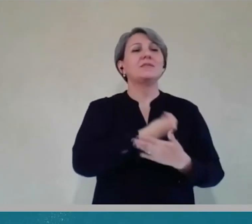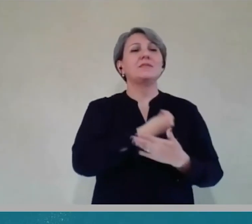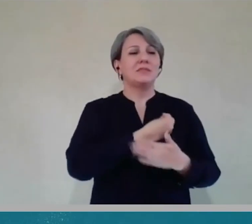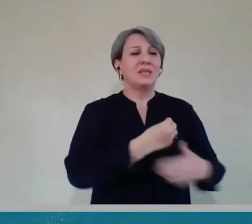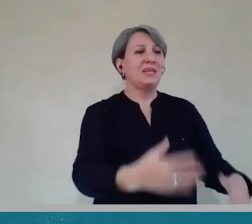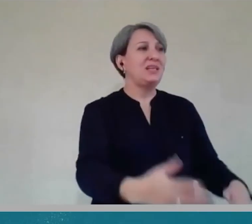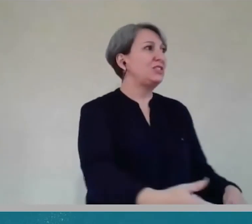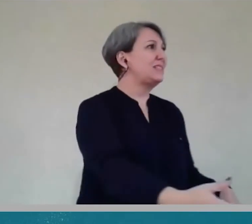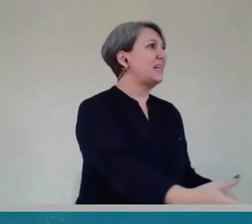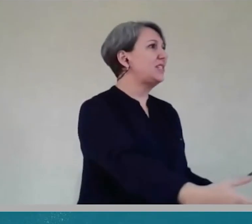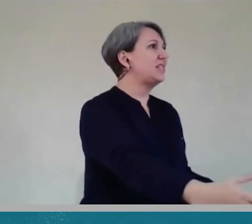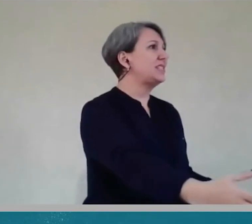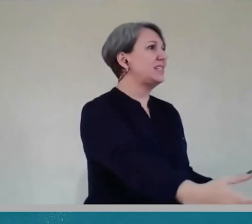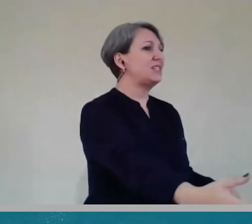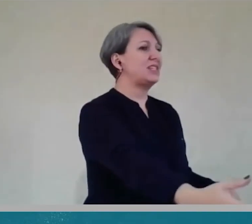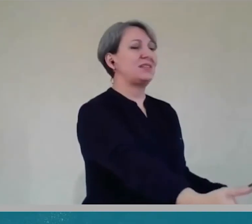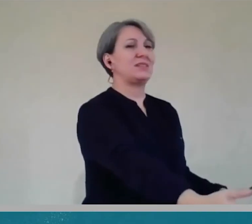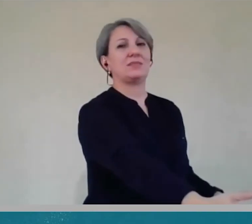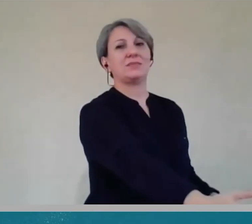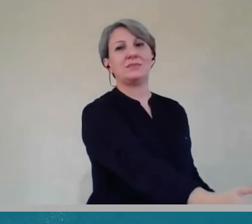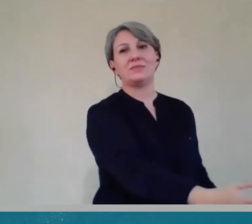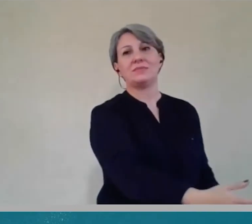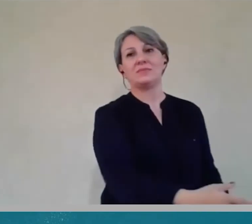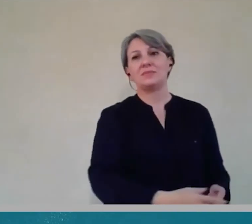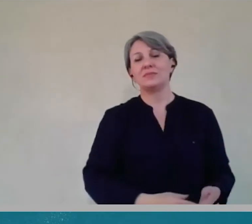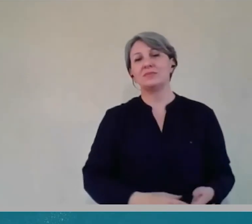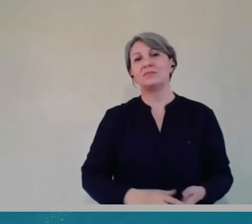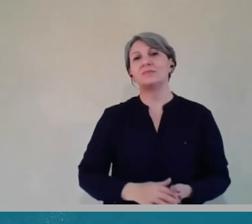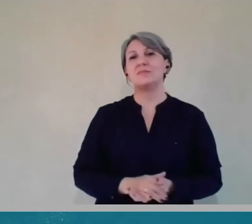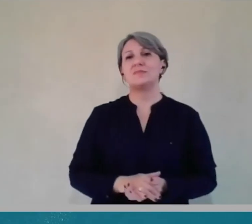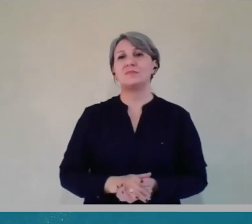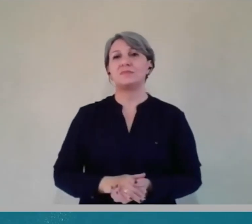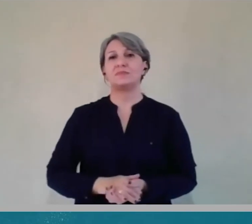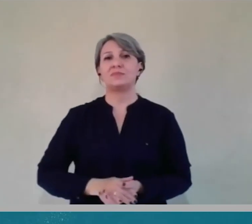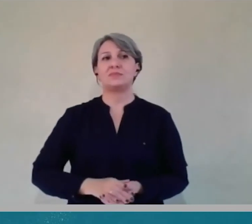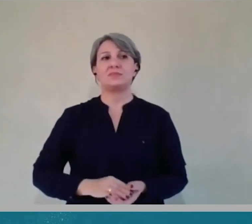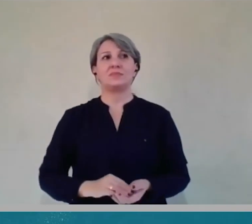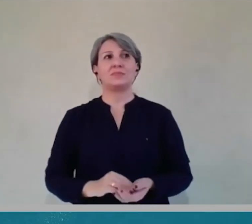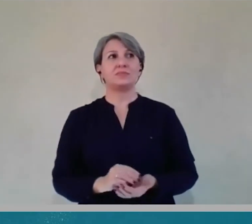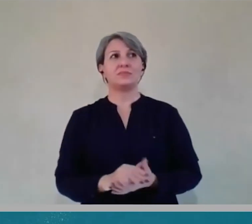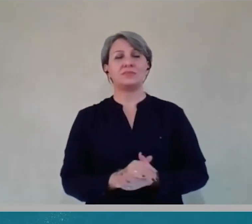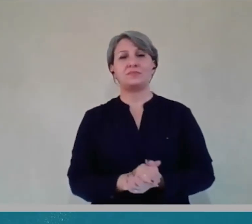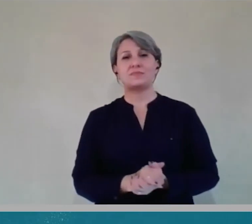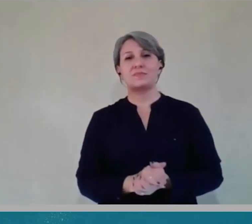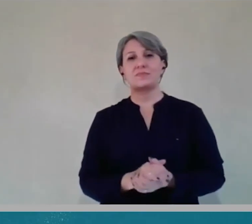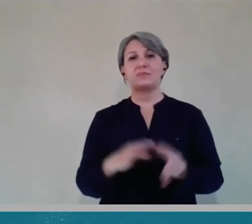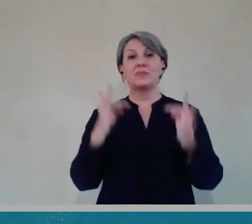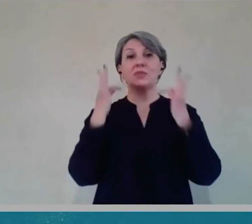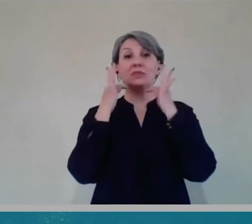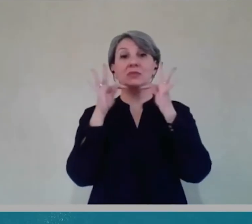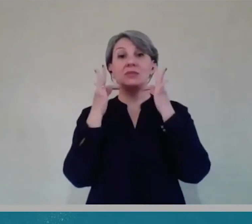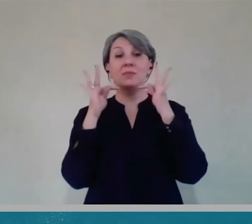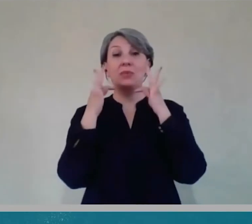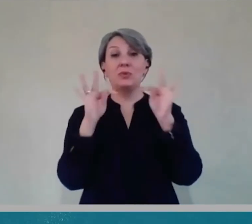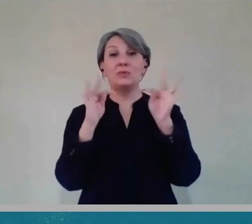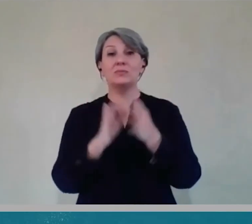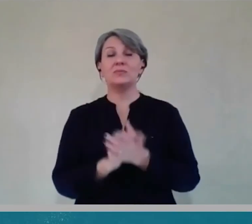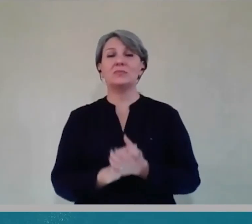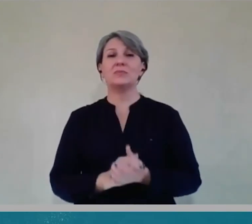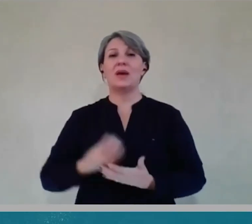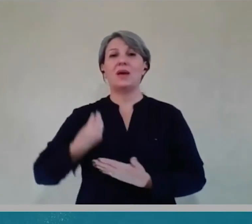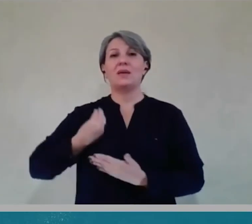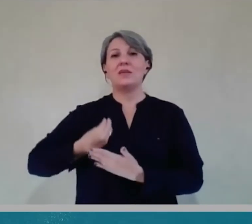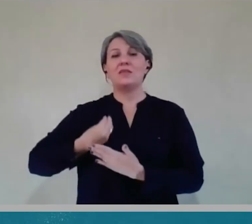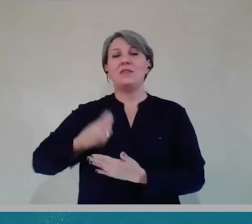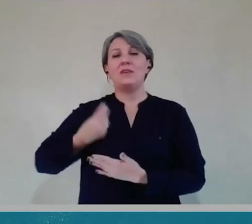se manifestou, e nós a temos visto, e dela damos testemunho, e vô-la anunciamos, a vida eterna, a qual estava